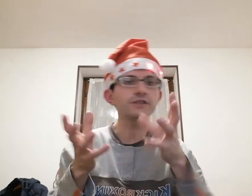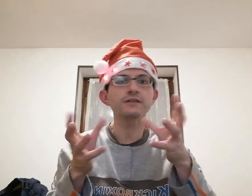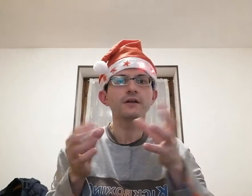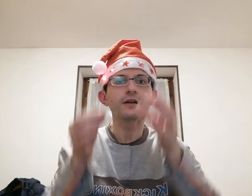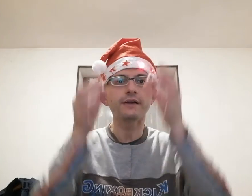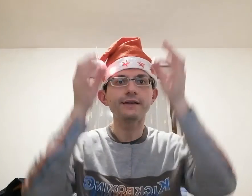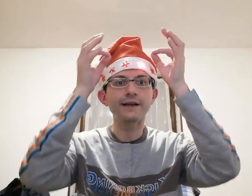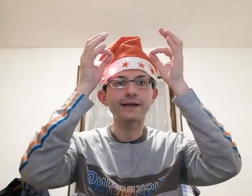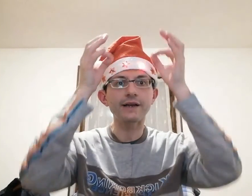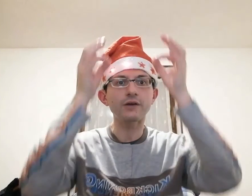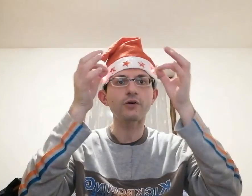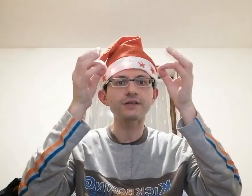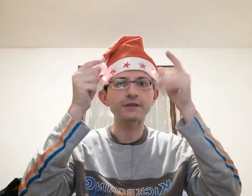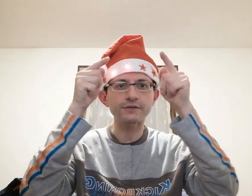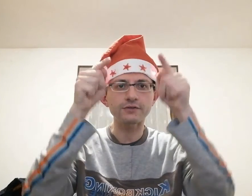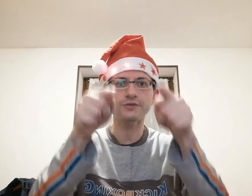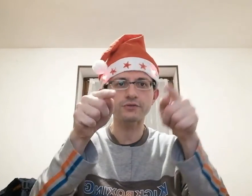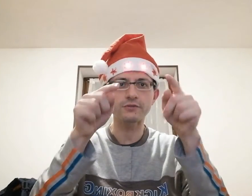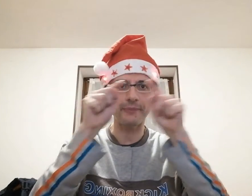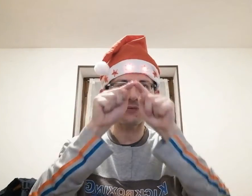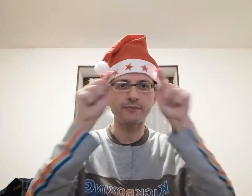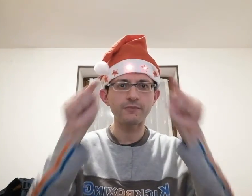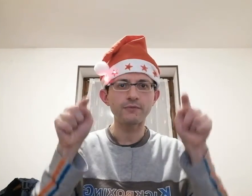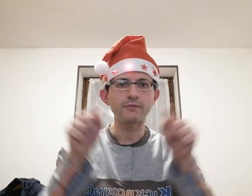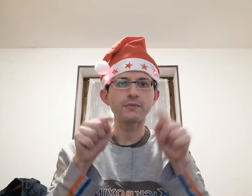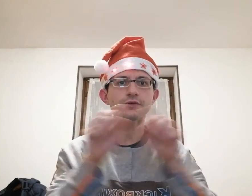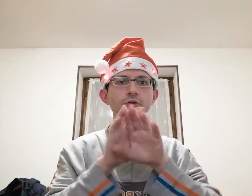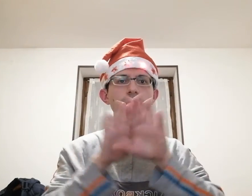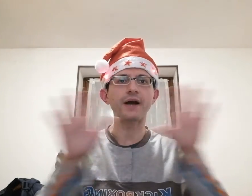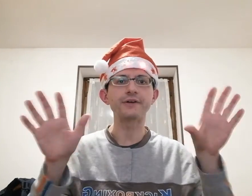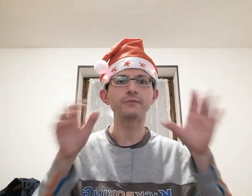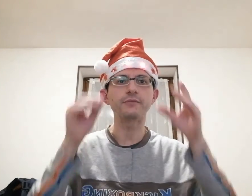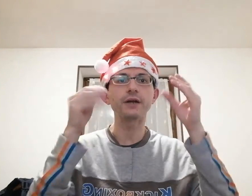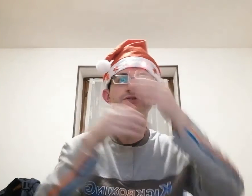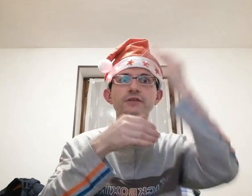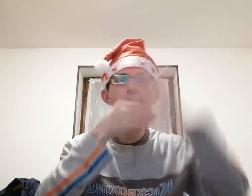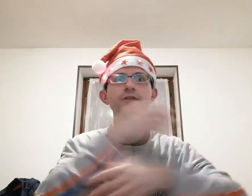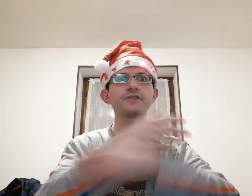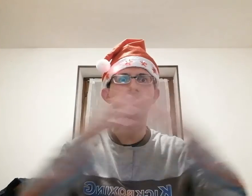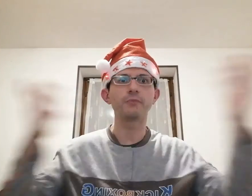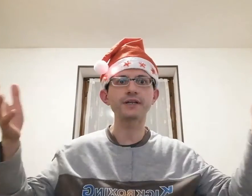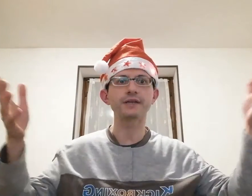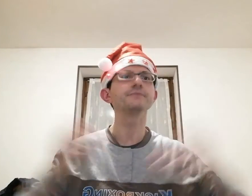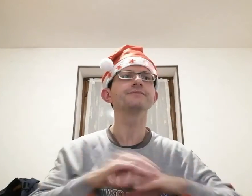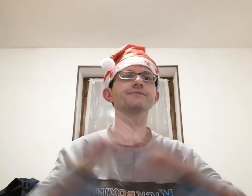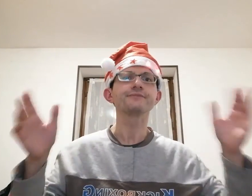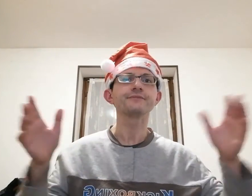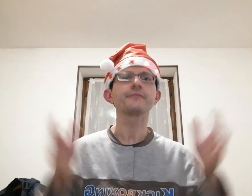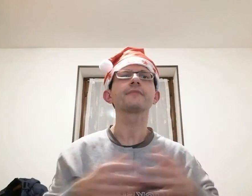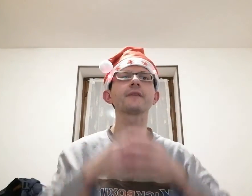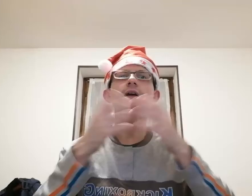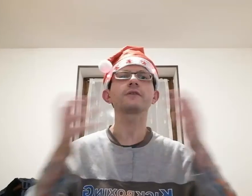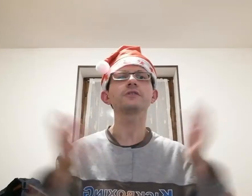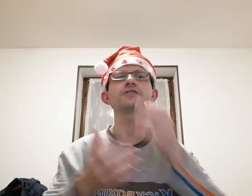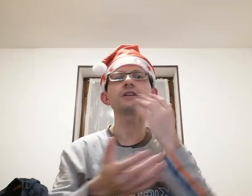così, che le cose sono di sotto, ma scompaiono, ma il cervello ti fa scomparire. E tu le cerchi,